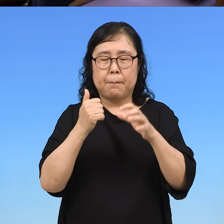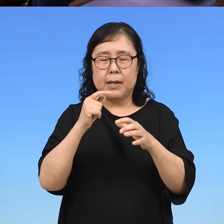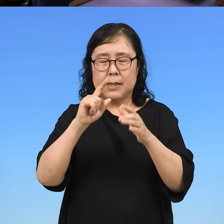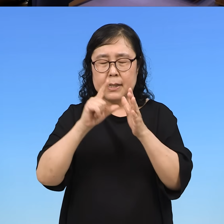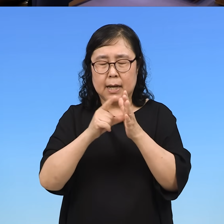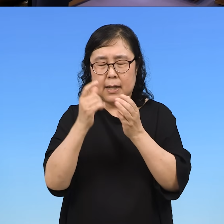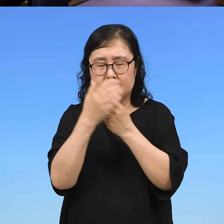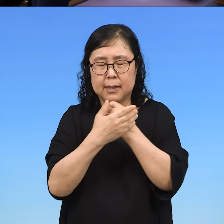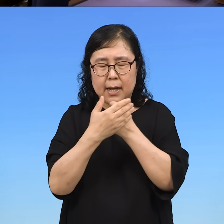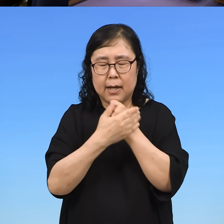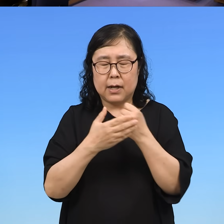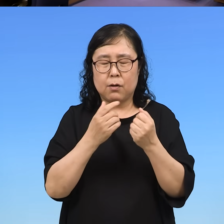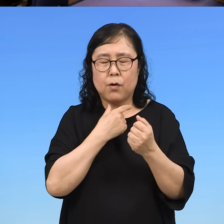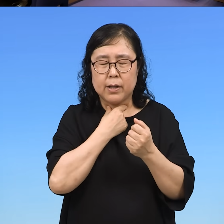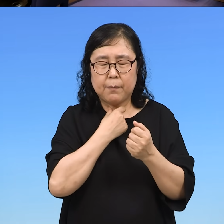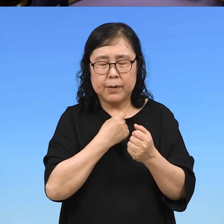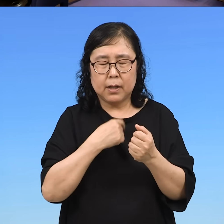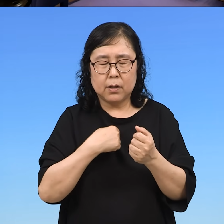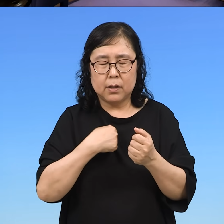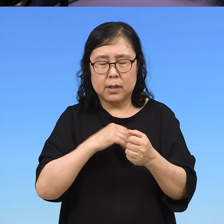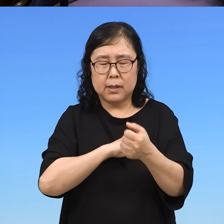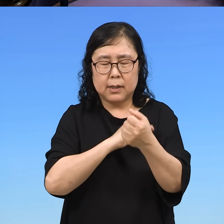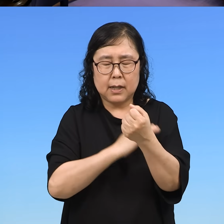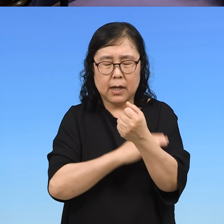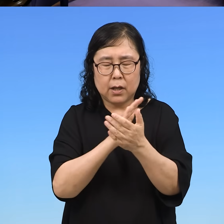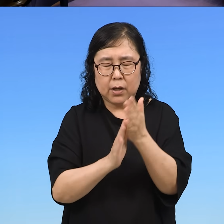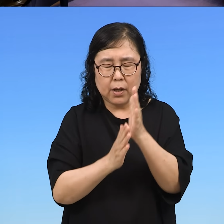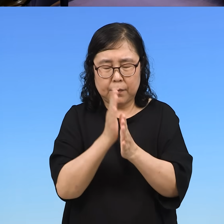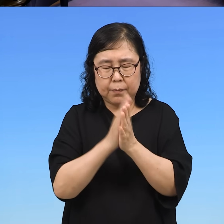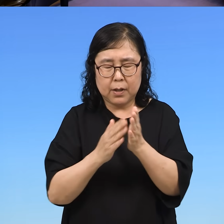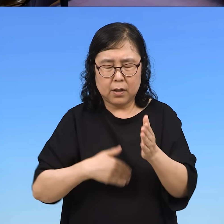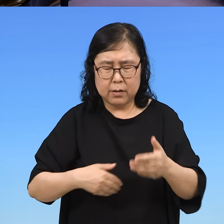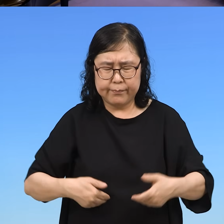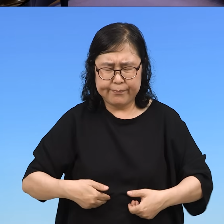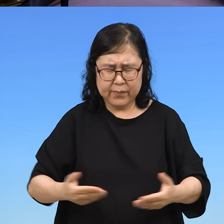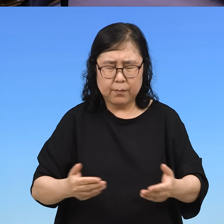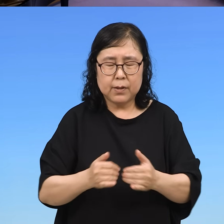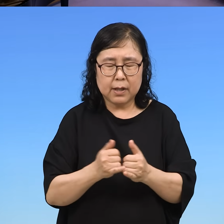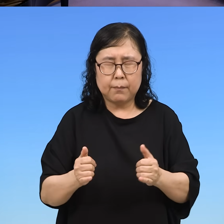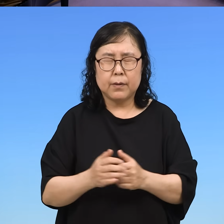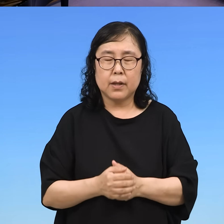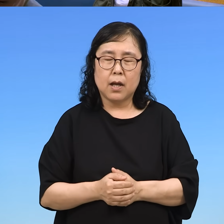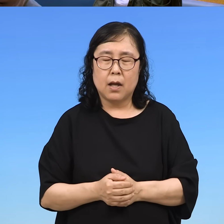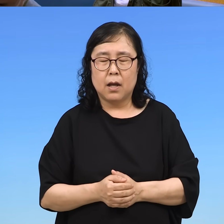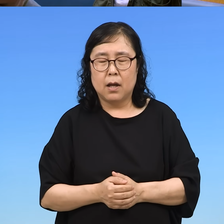시간 은혜를 구합니다. 저는 자격 없는 자입니다. 저는 쓸데없는